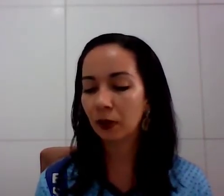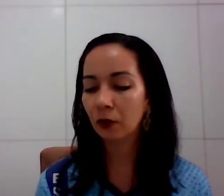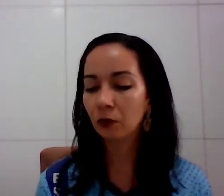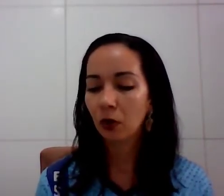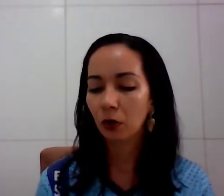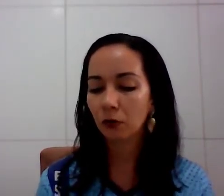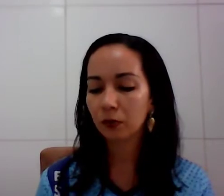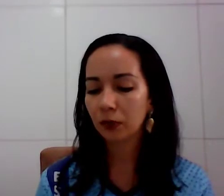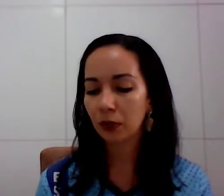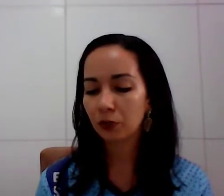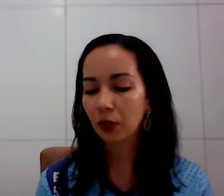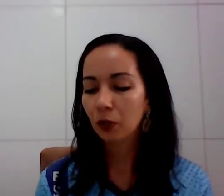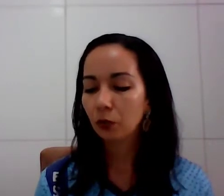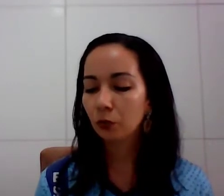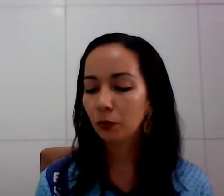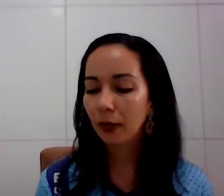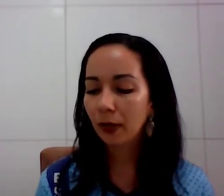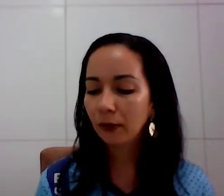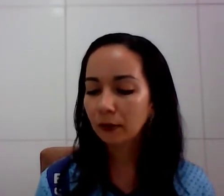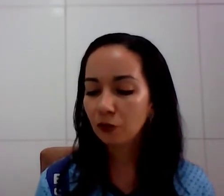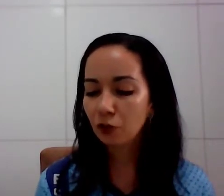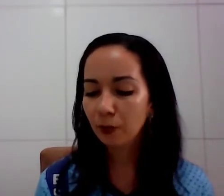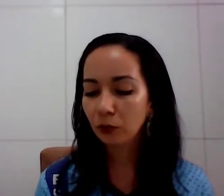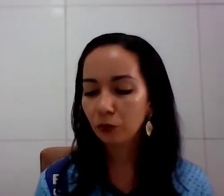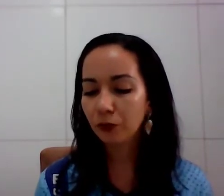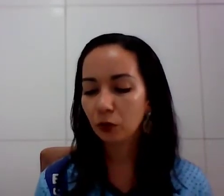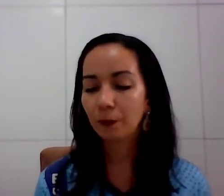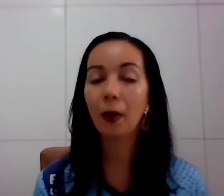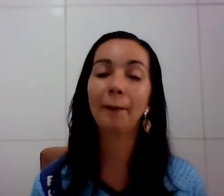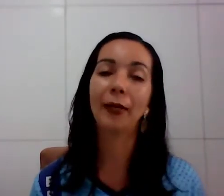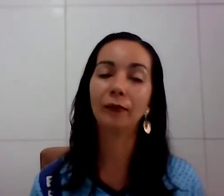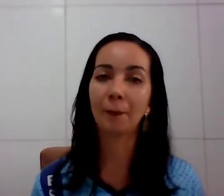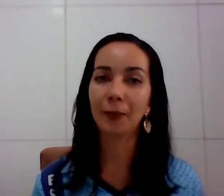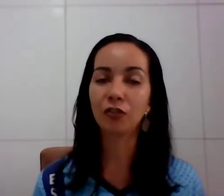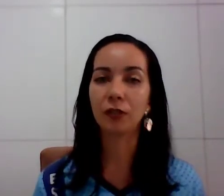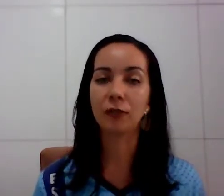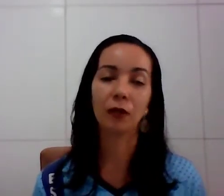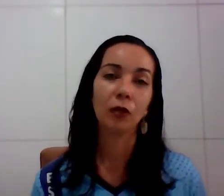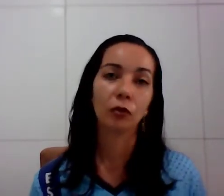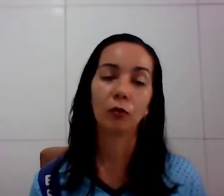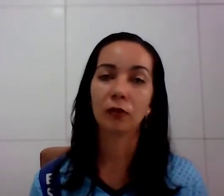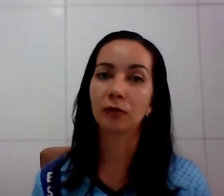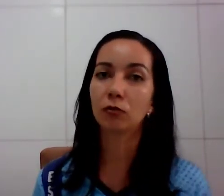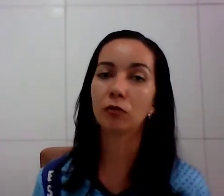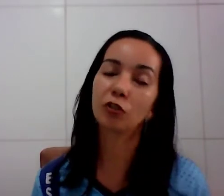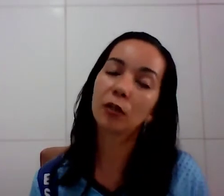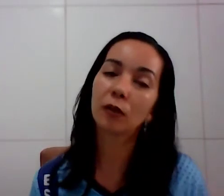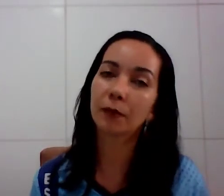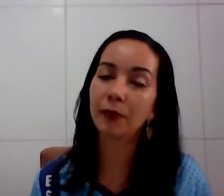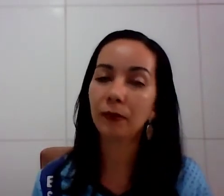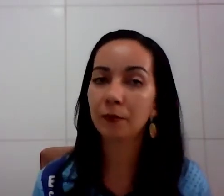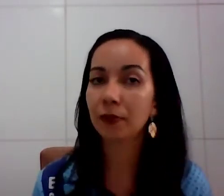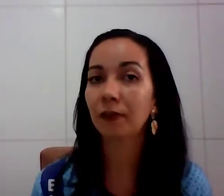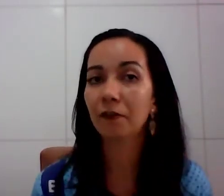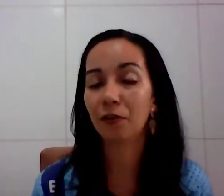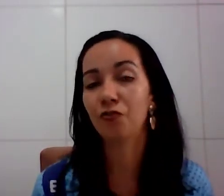investigação, ou seja, do entendimento vindo por meio da pesquisa. Todas as coisas que nós aprendemos através de